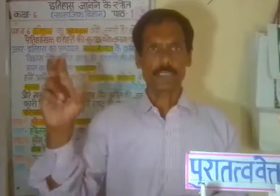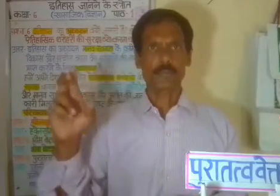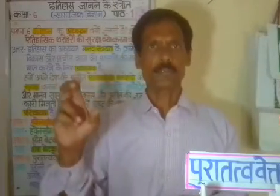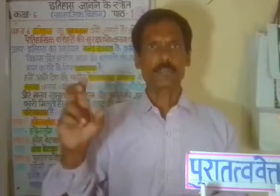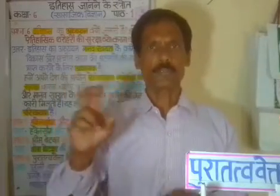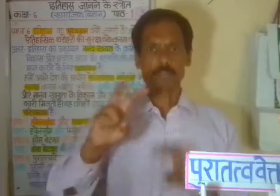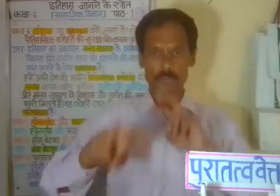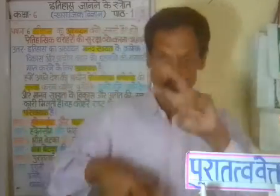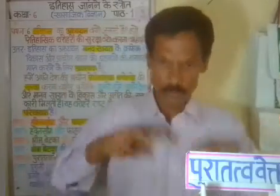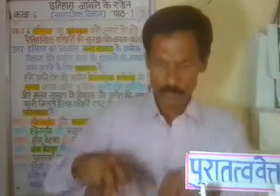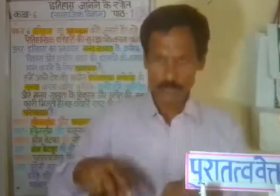पुरातत्व